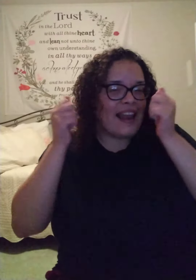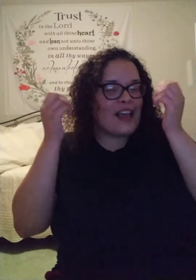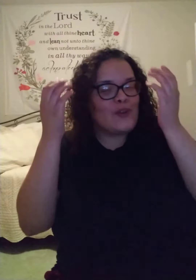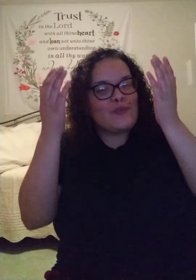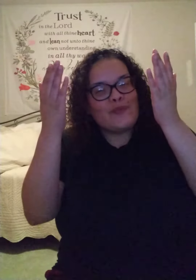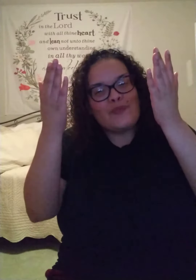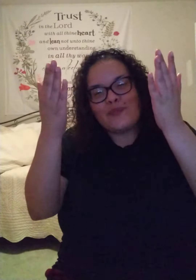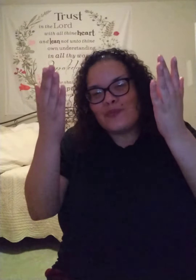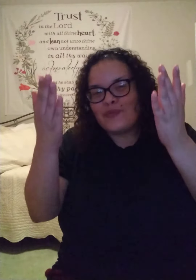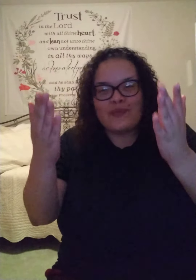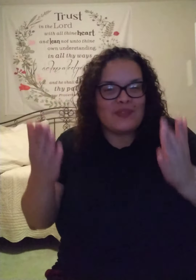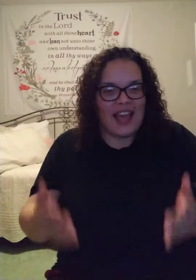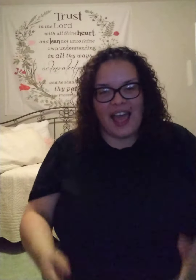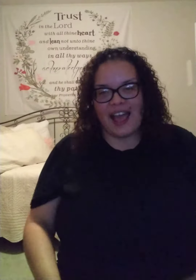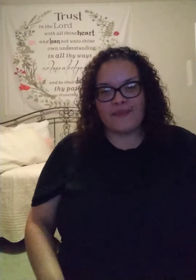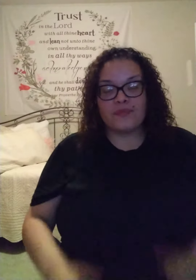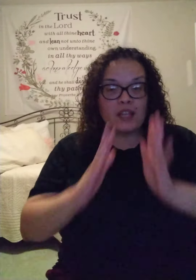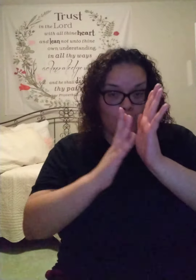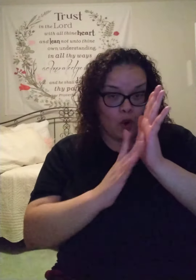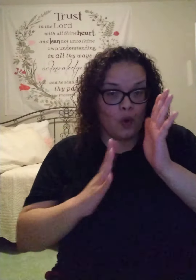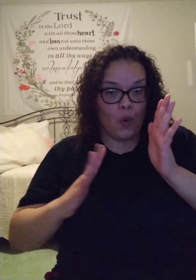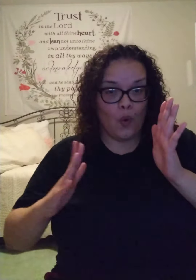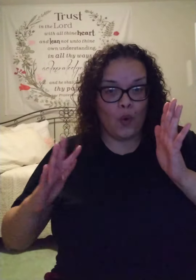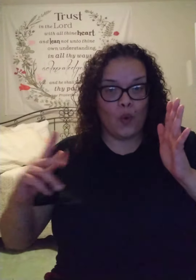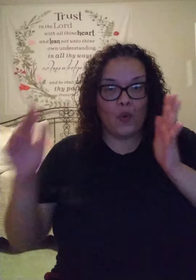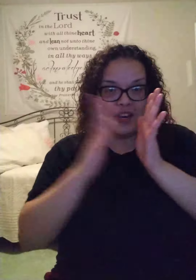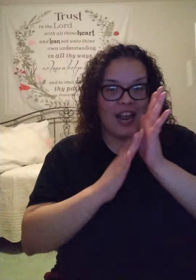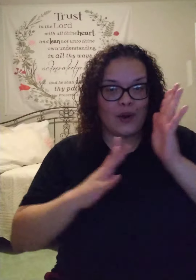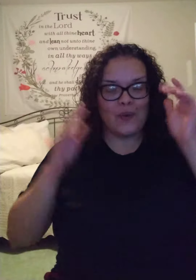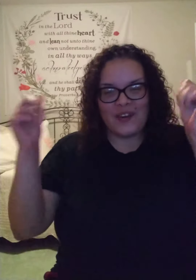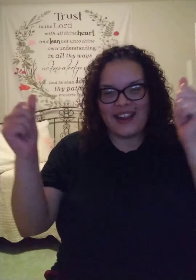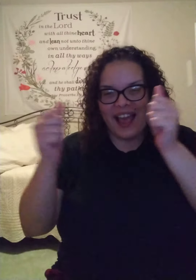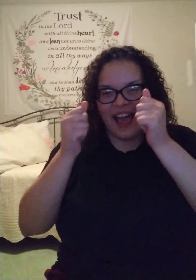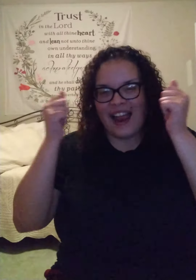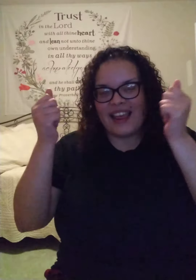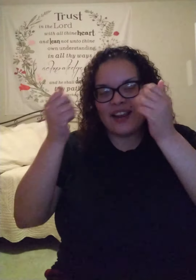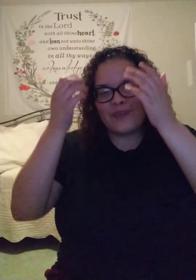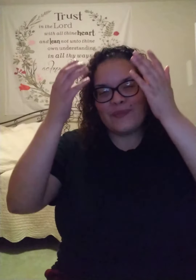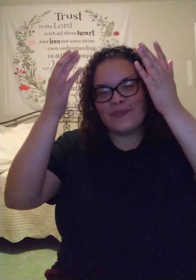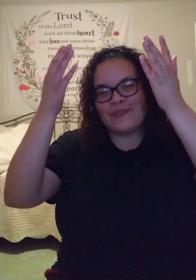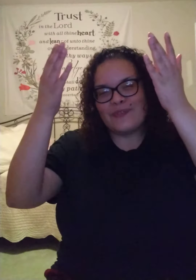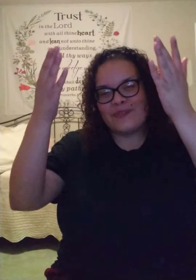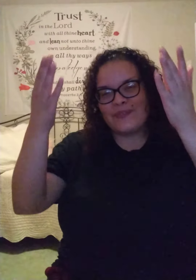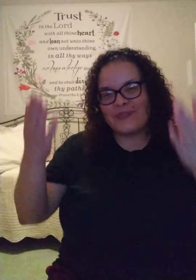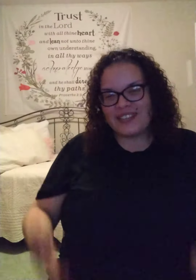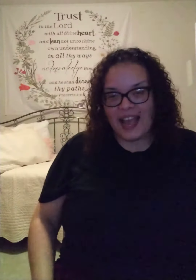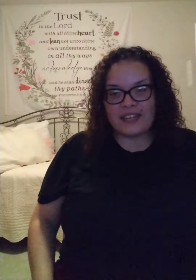aleluya, gloria, gloria, aleluya